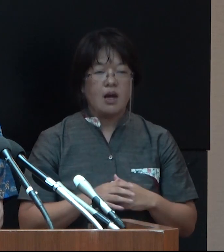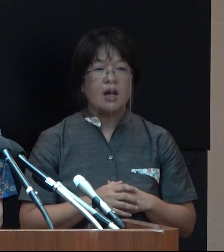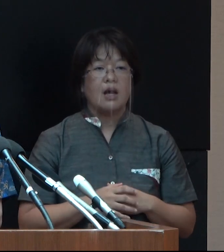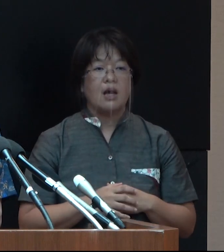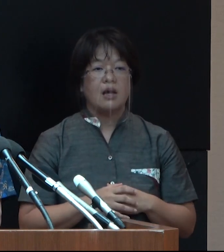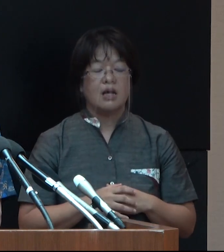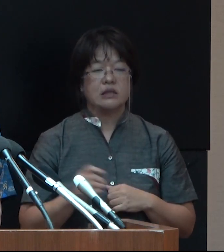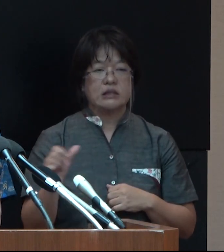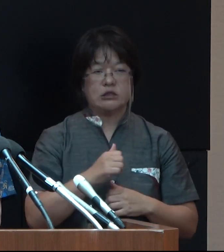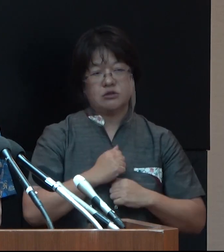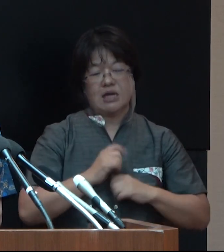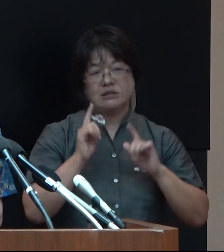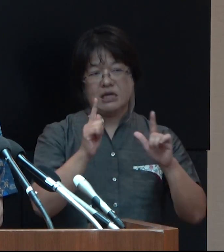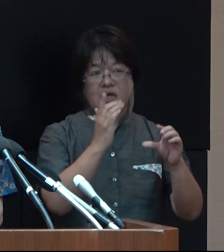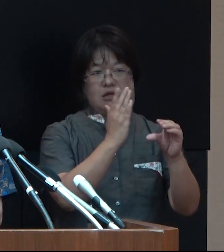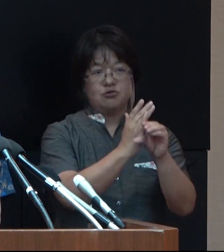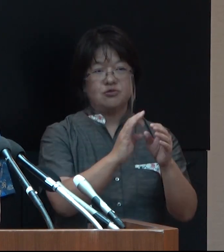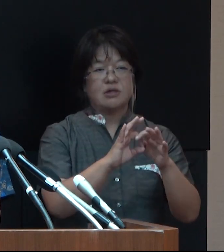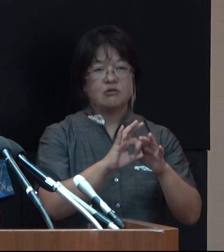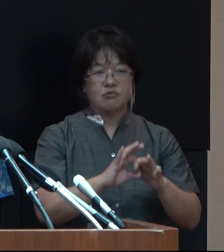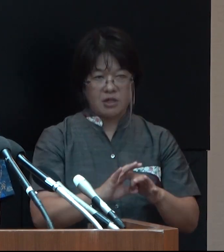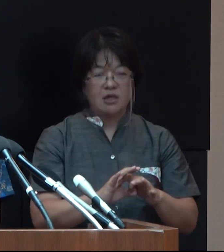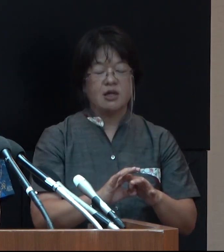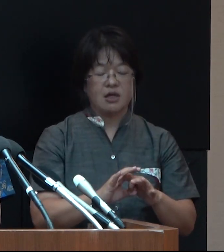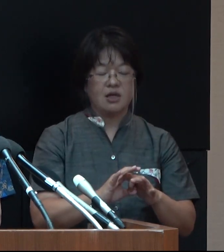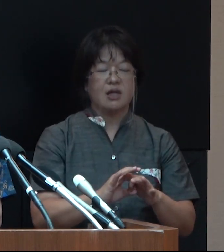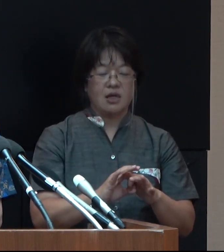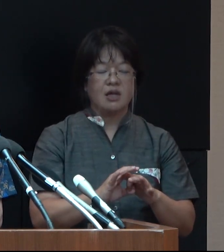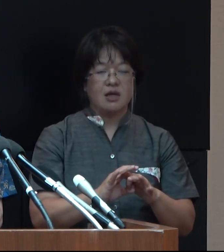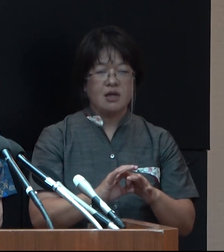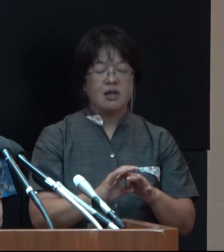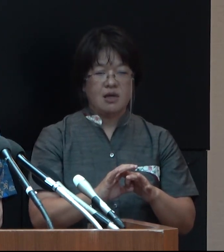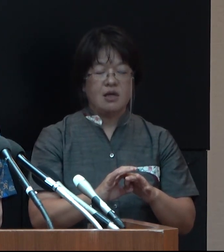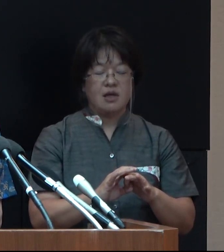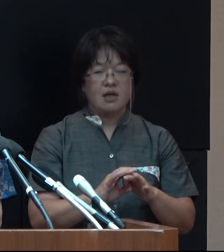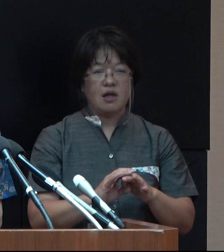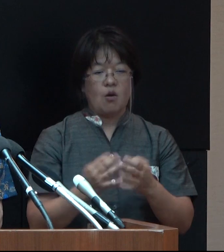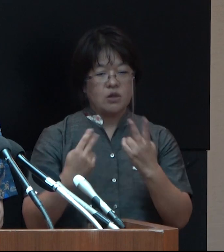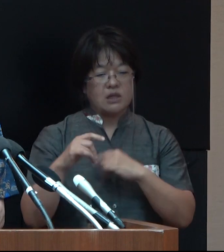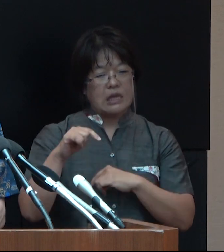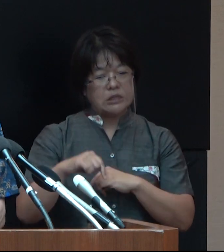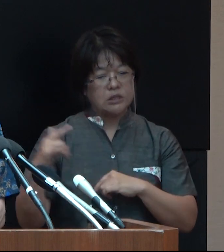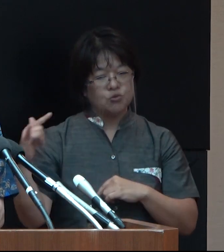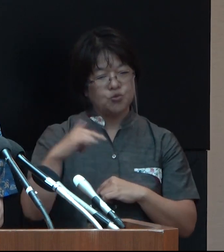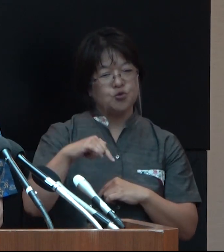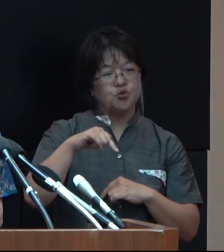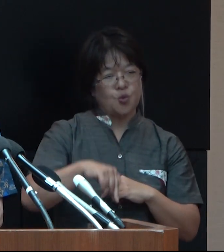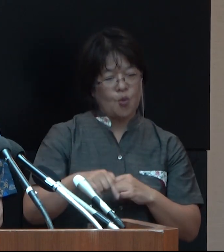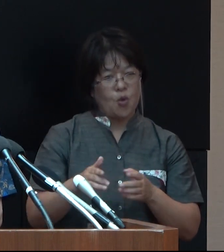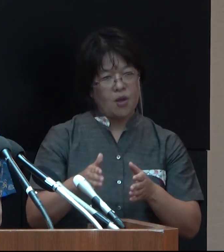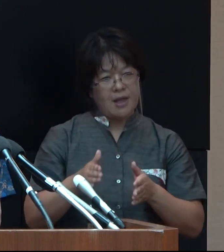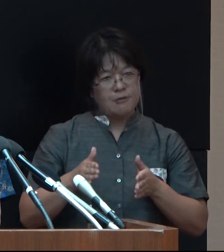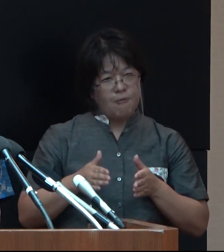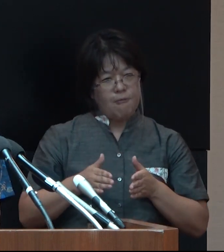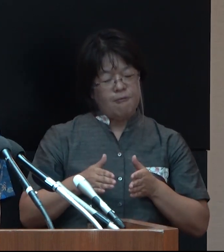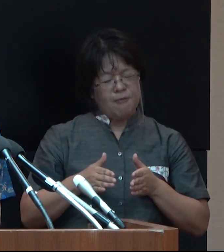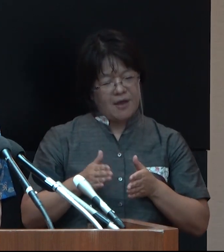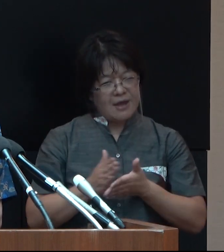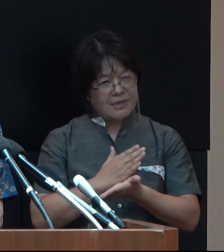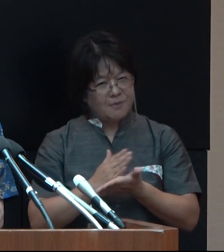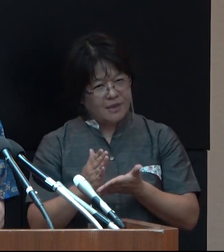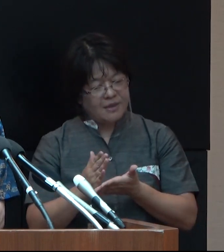発出している期間については、しっかり検討を 再検討をしていただけるのであ